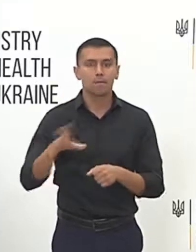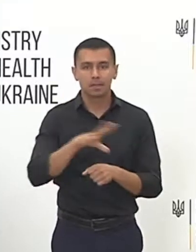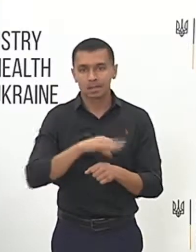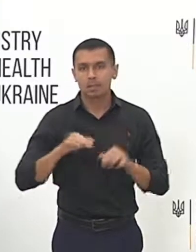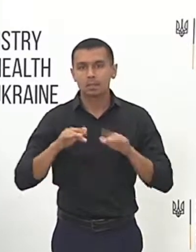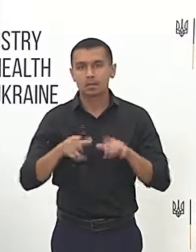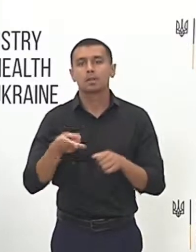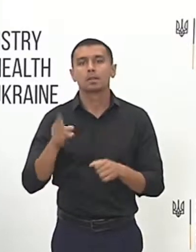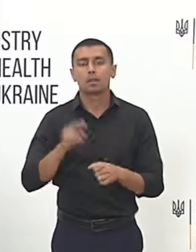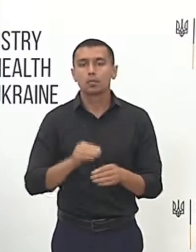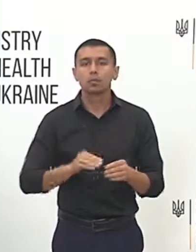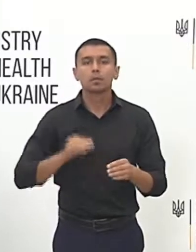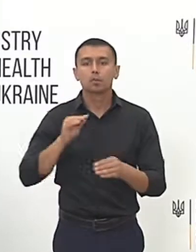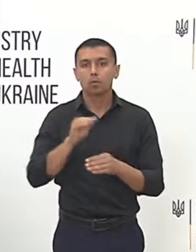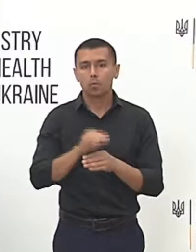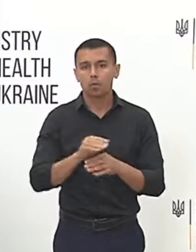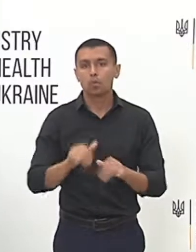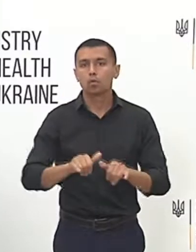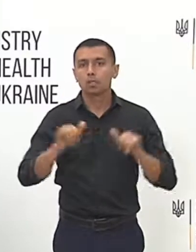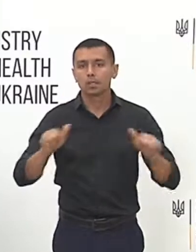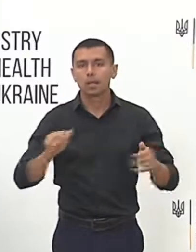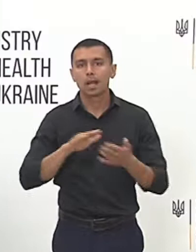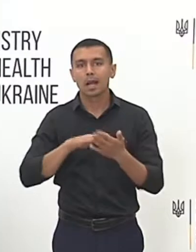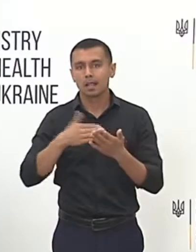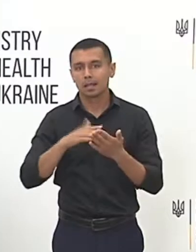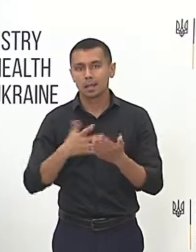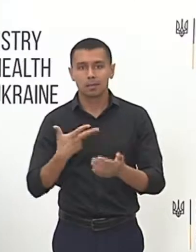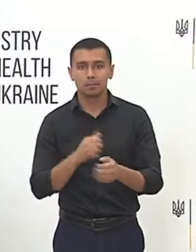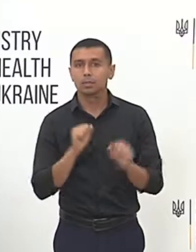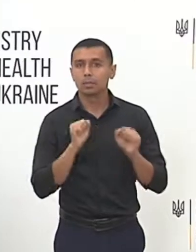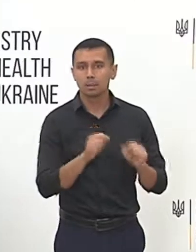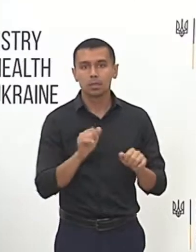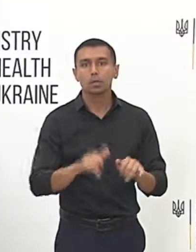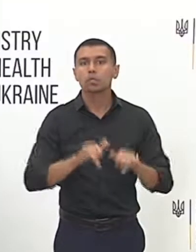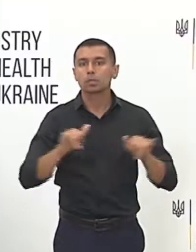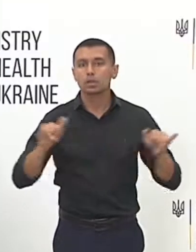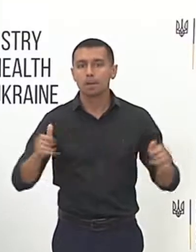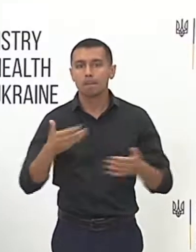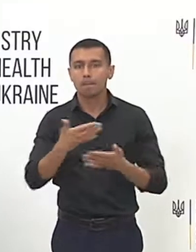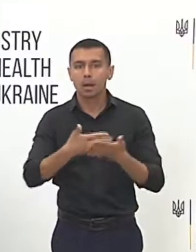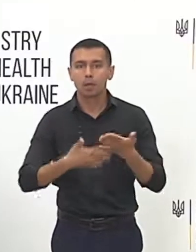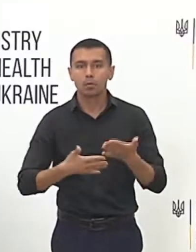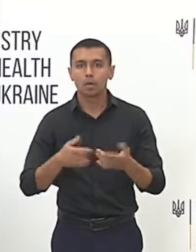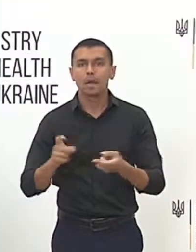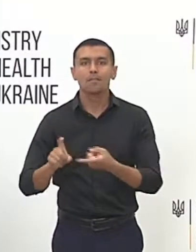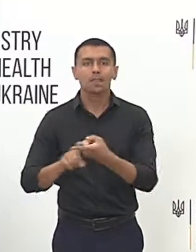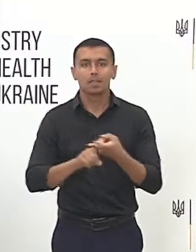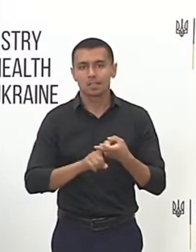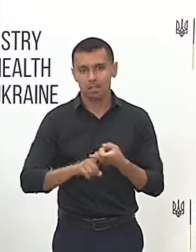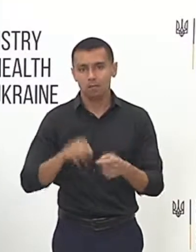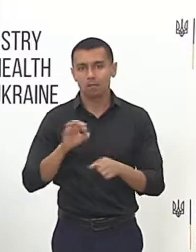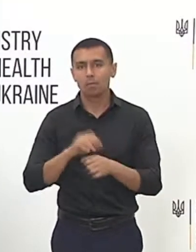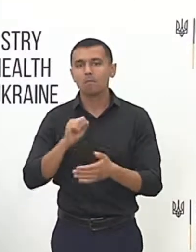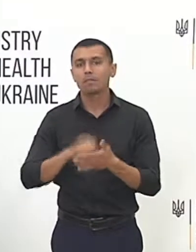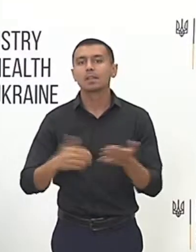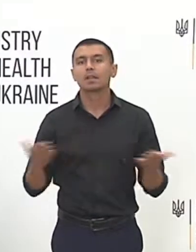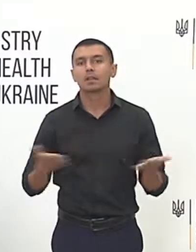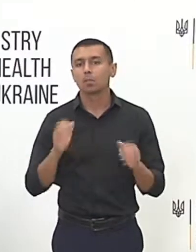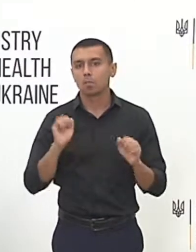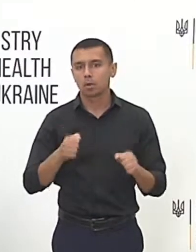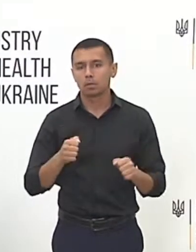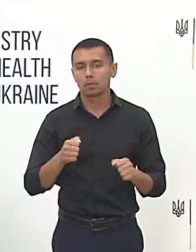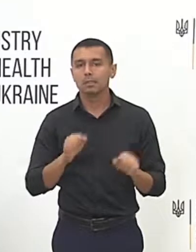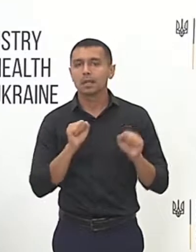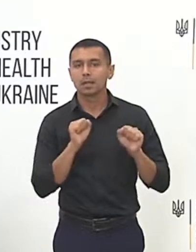заходи для додаткового розширення календаря щеплень і розширення переліку інфекційних хвороб, від яких